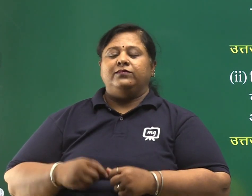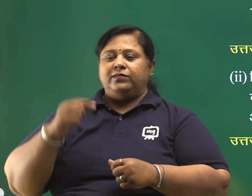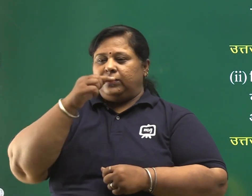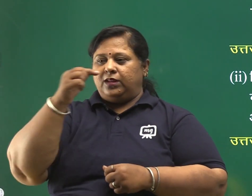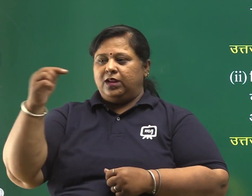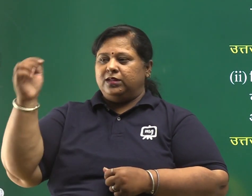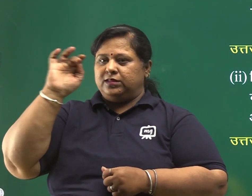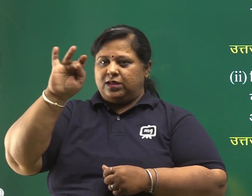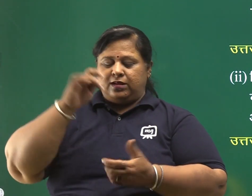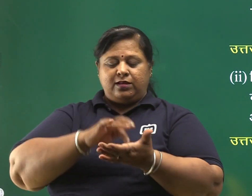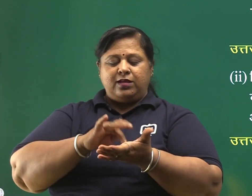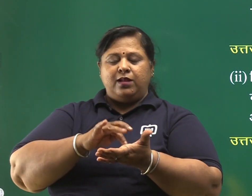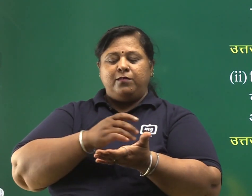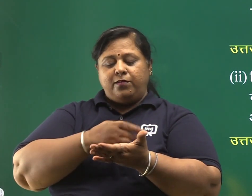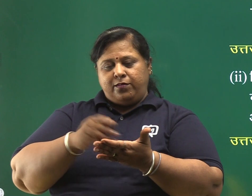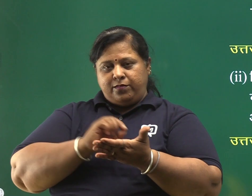रिक्त स्थान भरो।